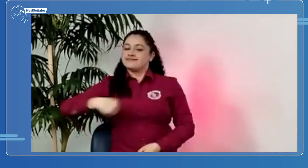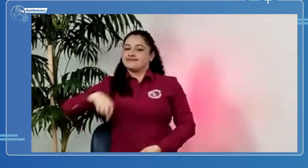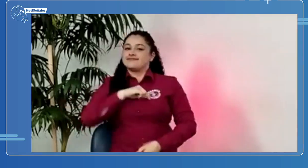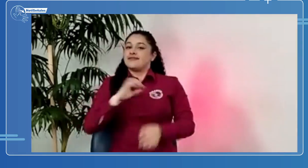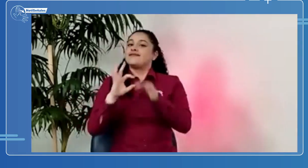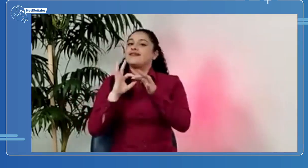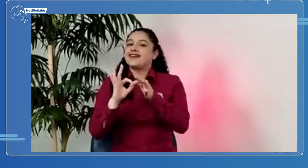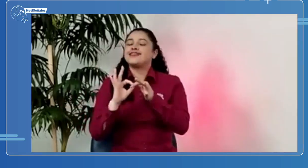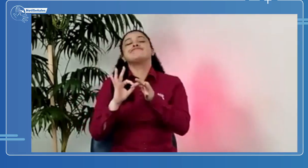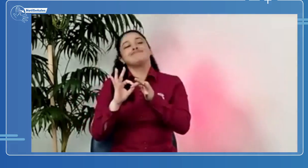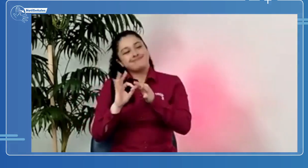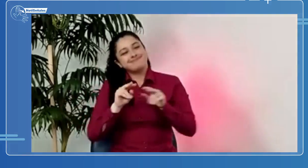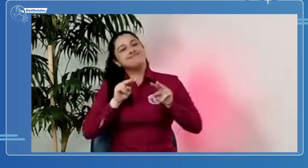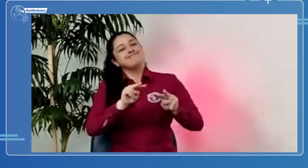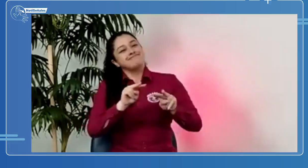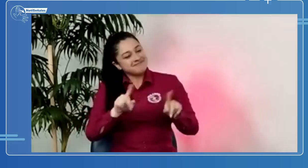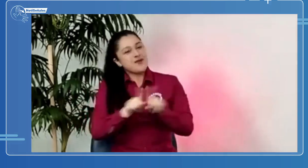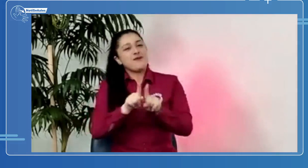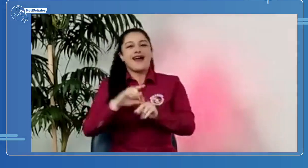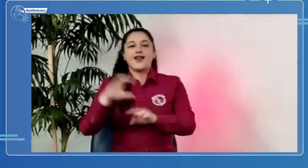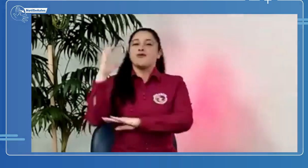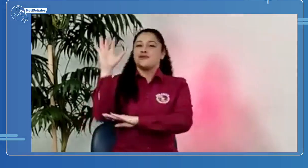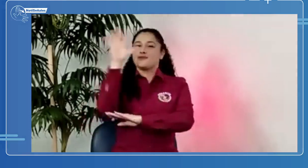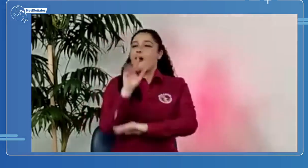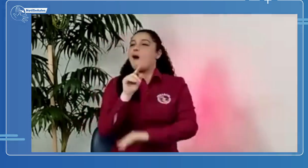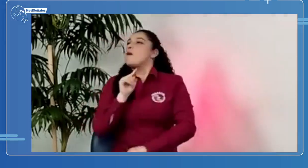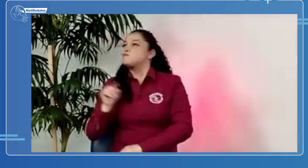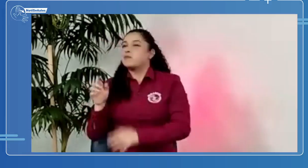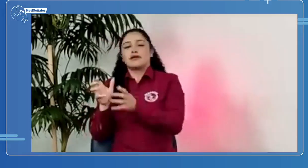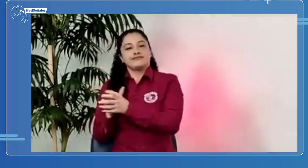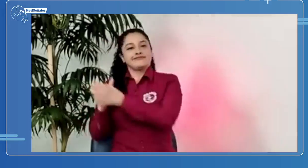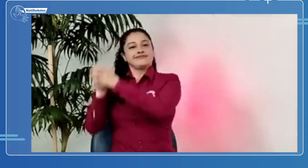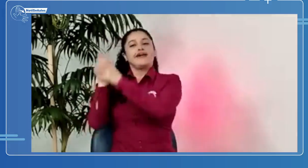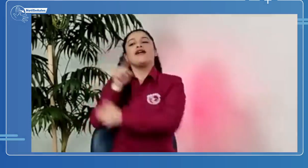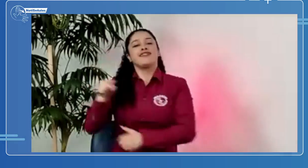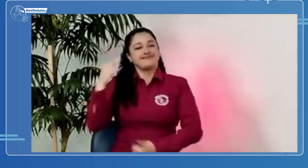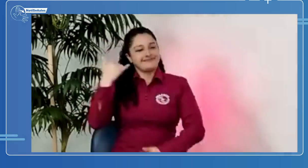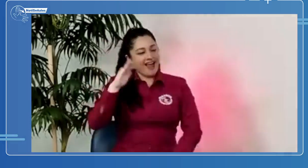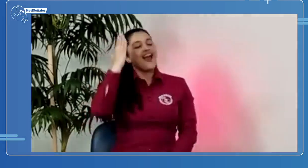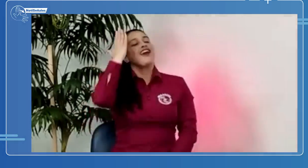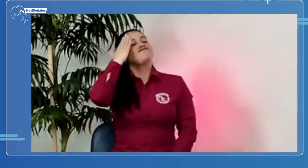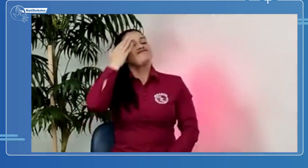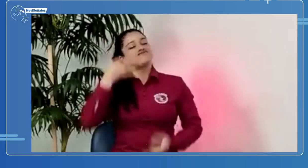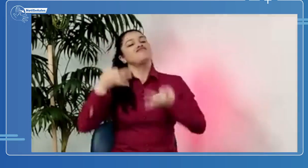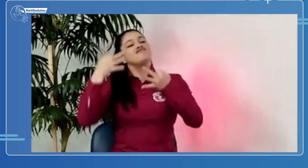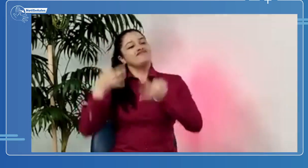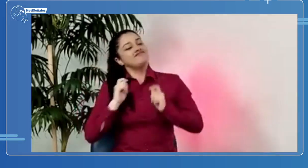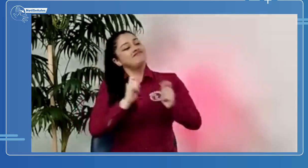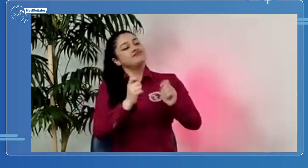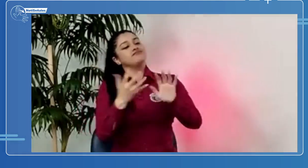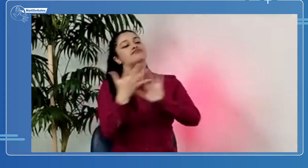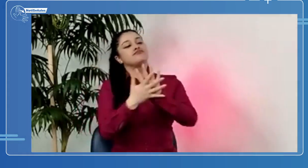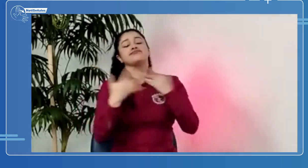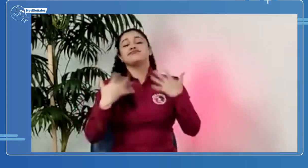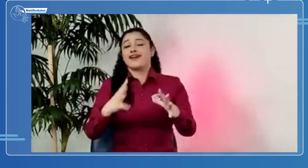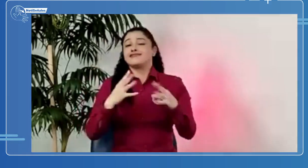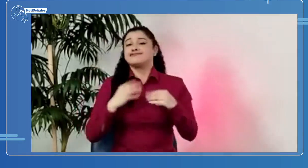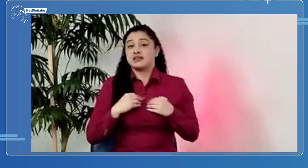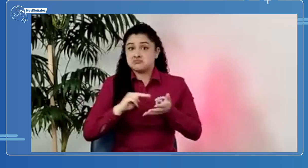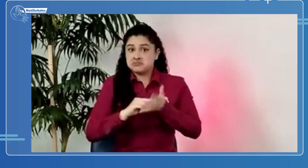señas, nosotros en FENASCOL lo vemos y vemos que en toda Colombia, pues ya hay algunas cosas que saben y esta es la seña